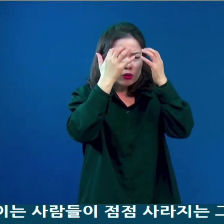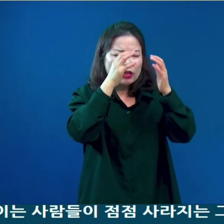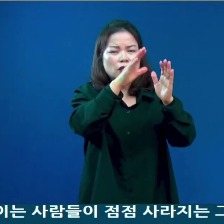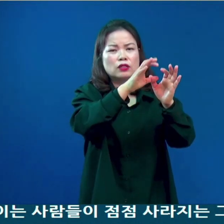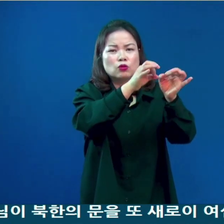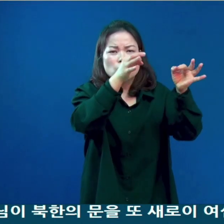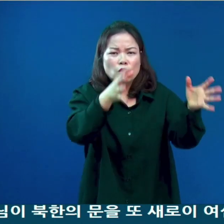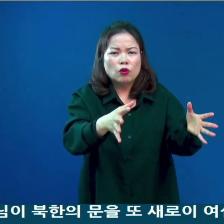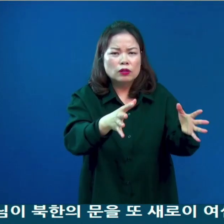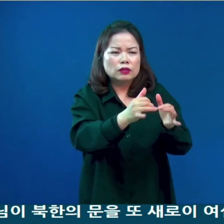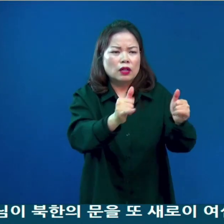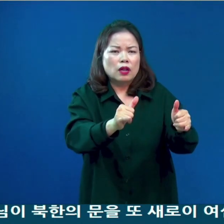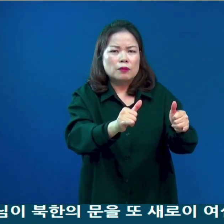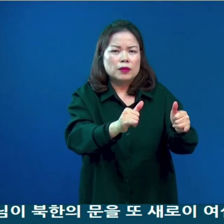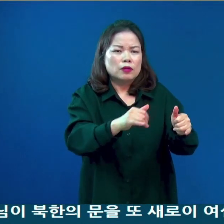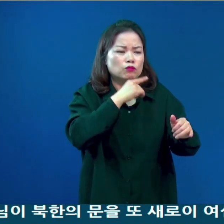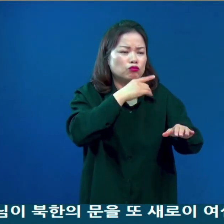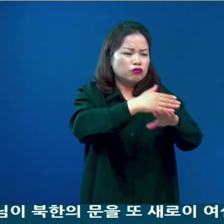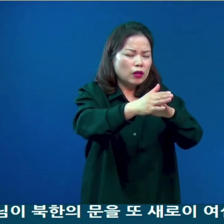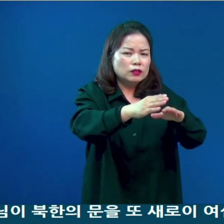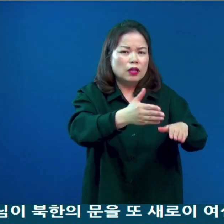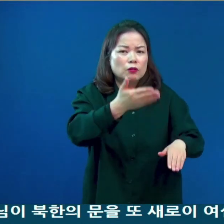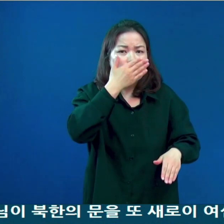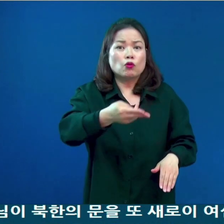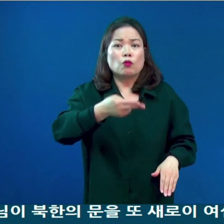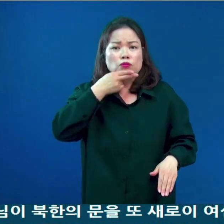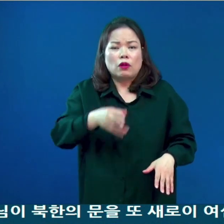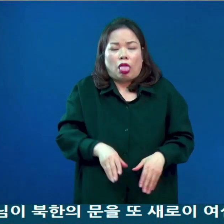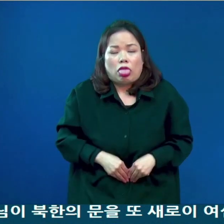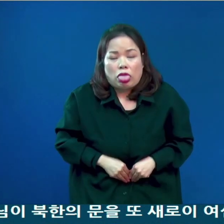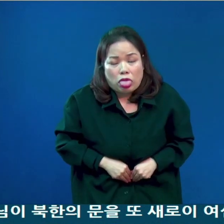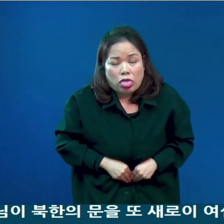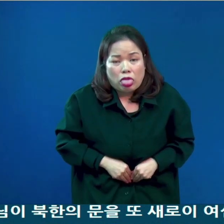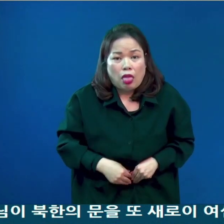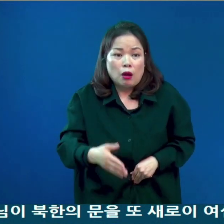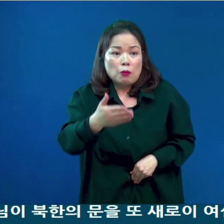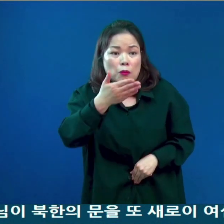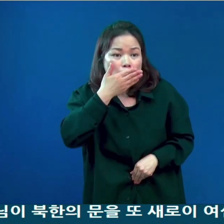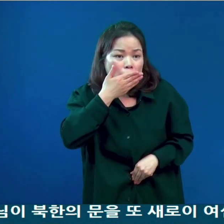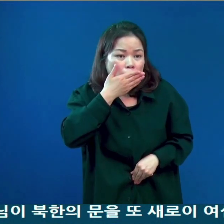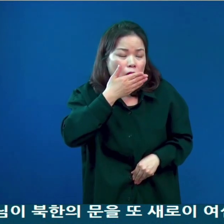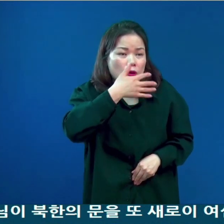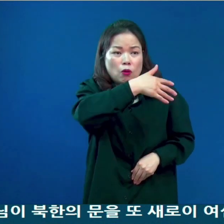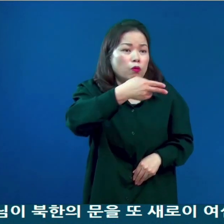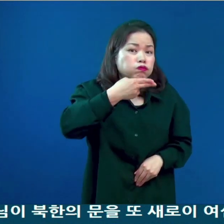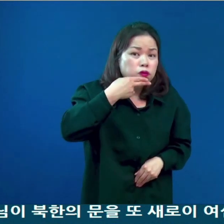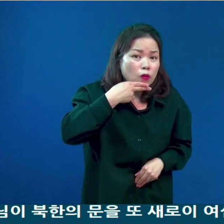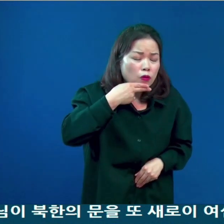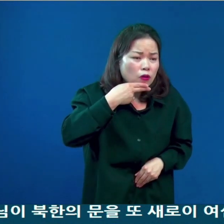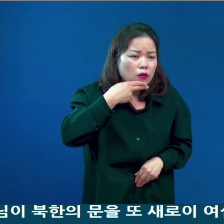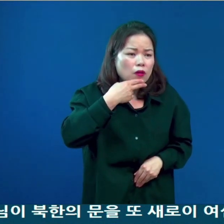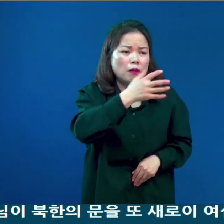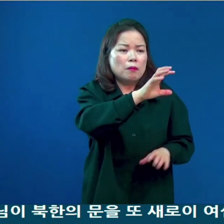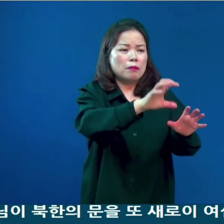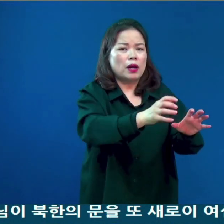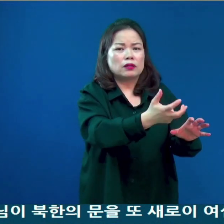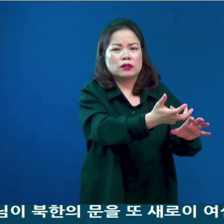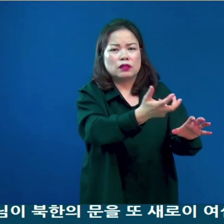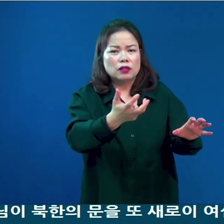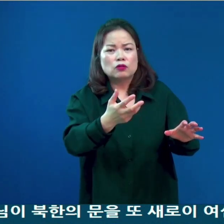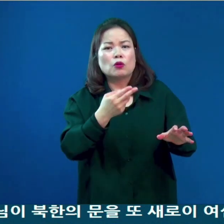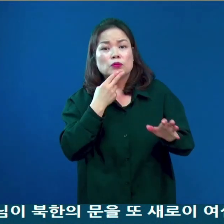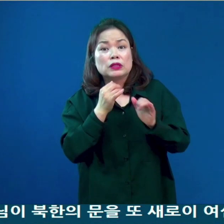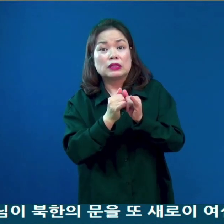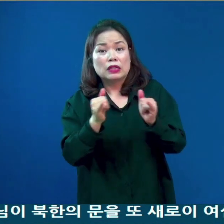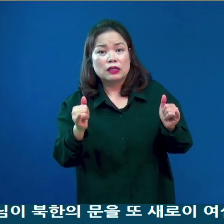동안 사람들이 굶어 죽기 시작하는데 식량 배급 체계가 무너져 버리고 자기의 마을을 떠날 수 없는 그